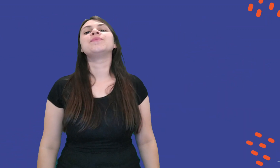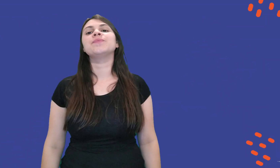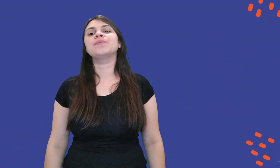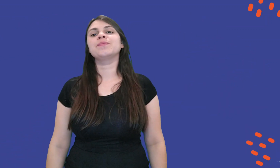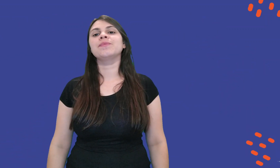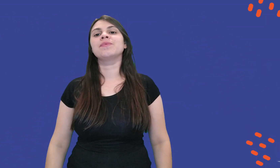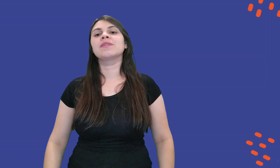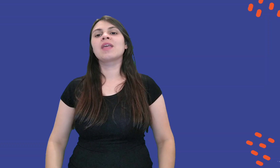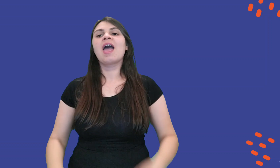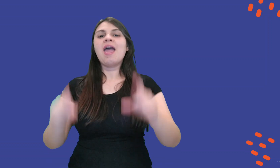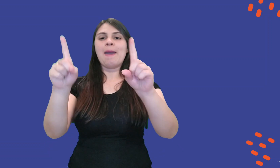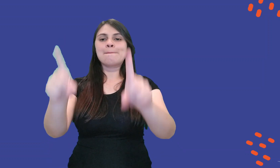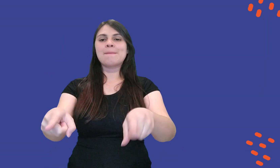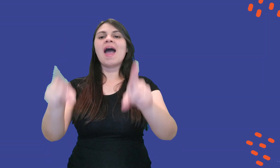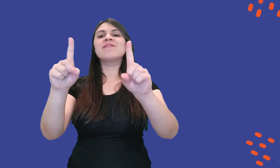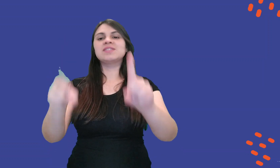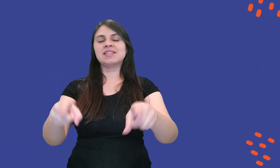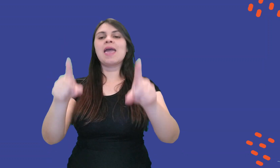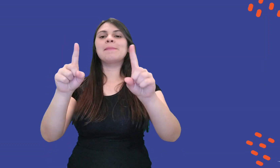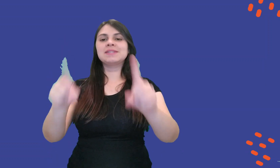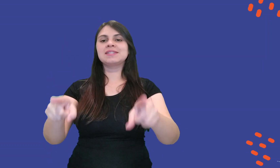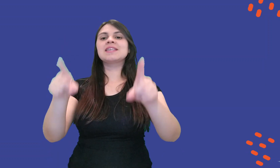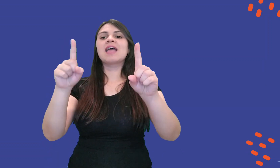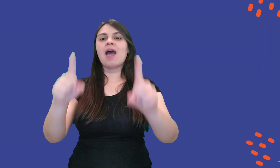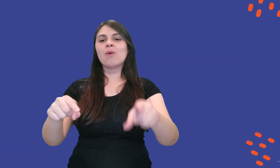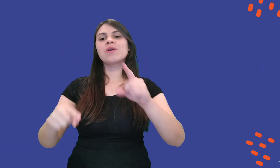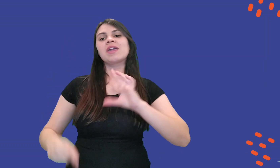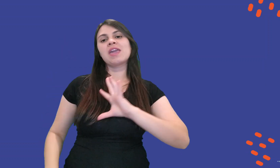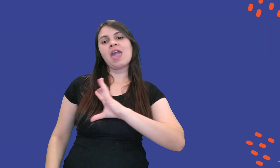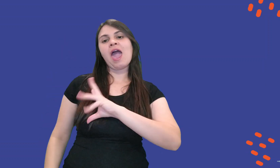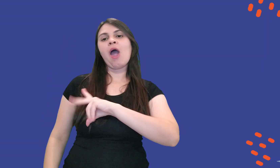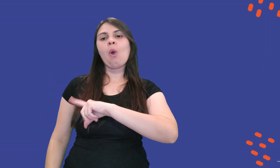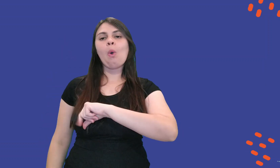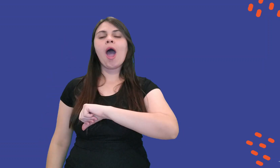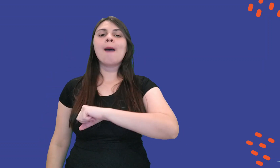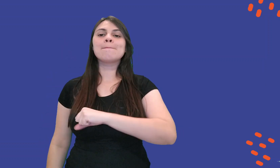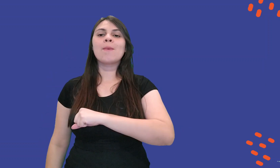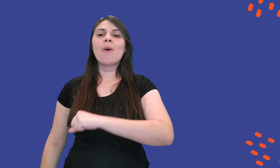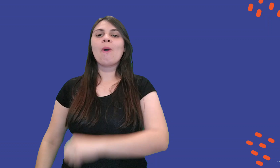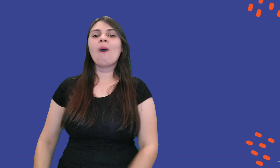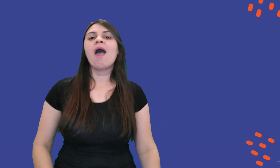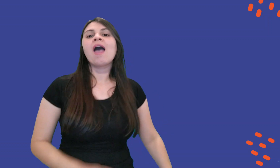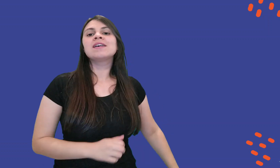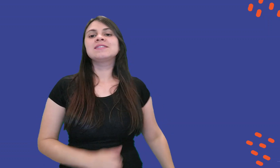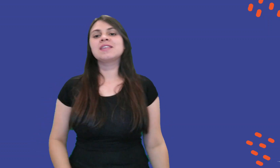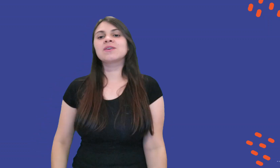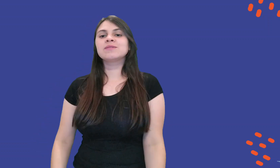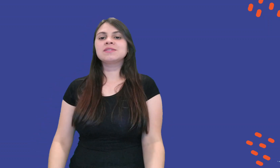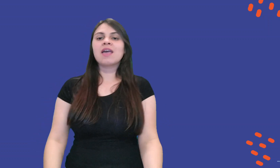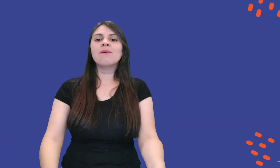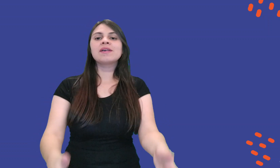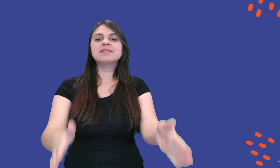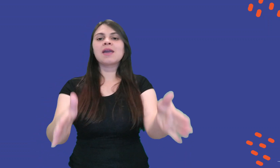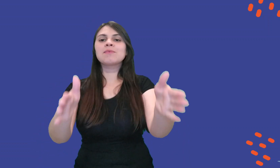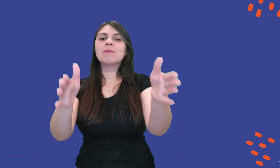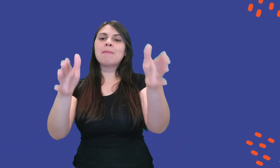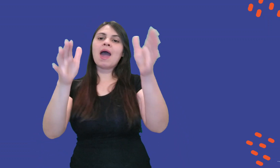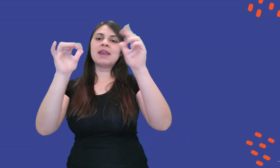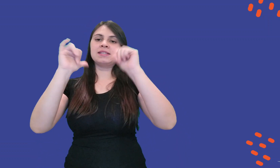olhar vai você me ensina o que é o amor sigo o seu exemplo para